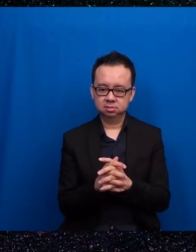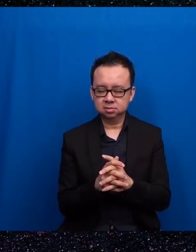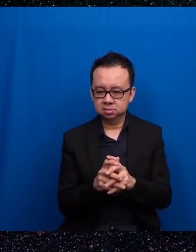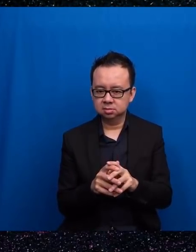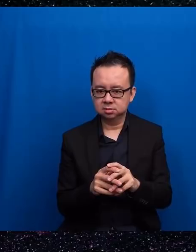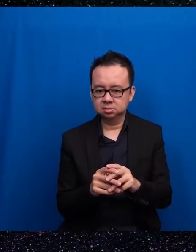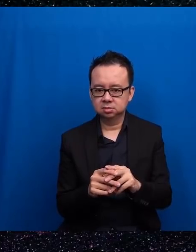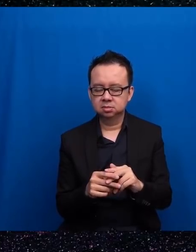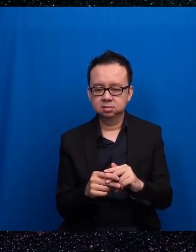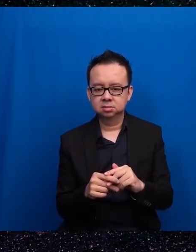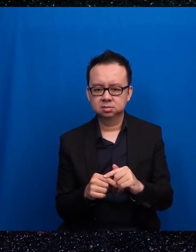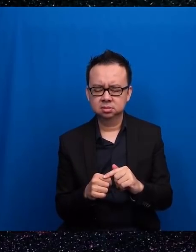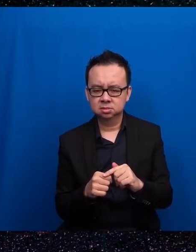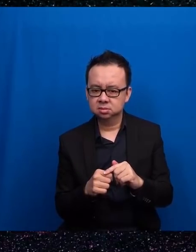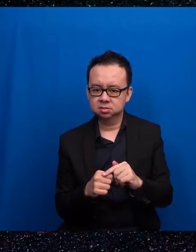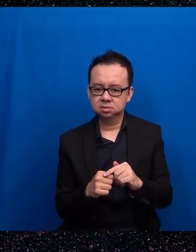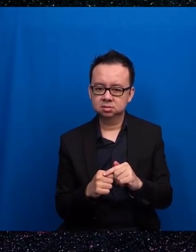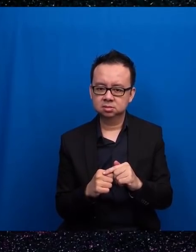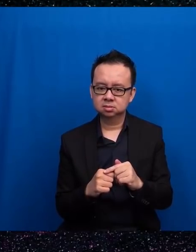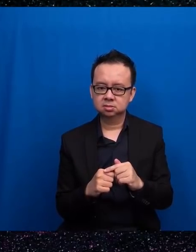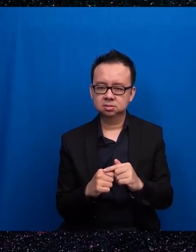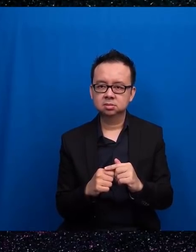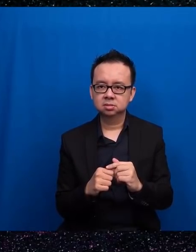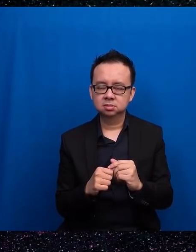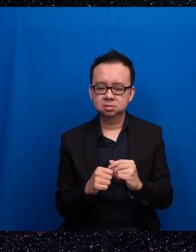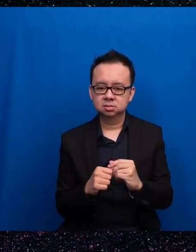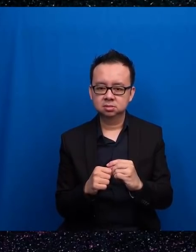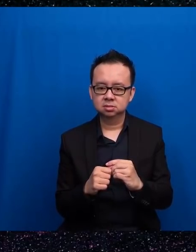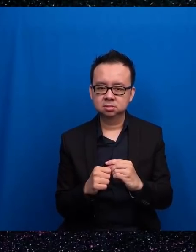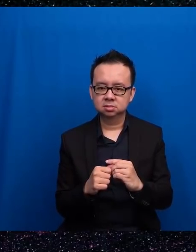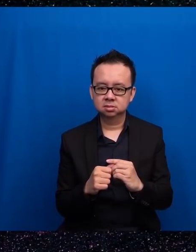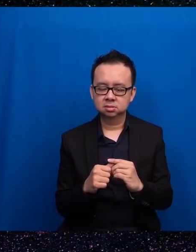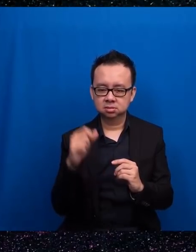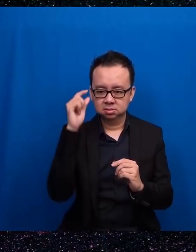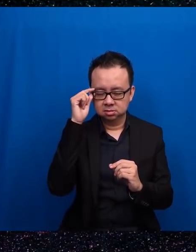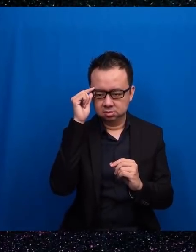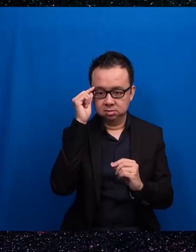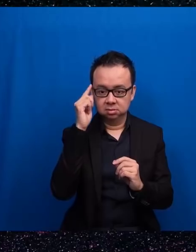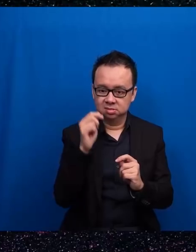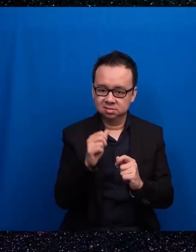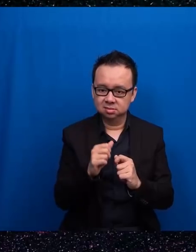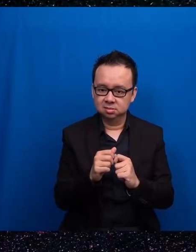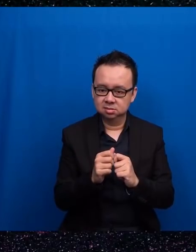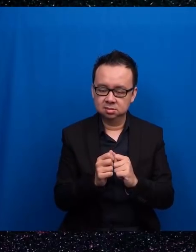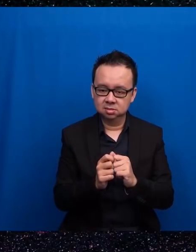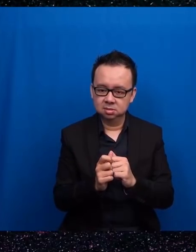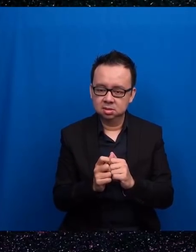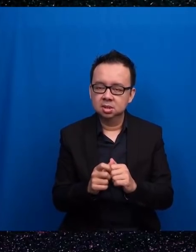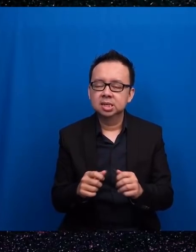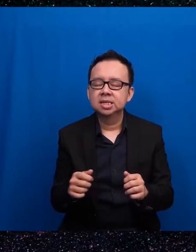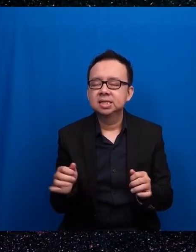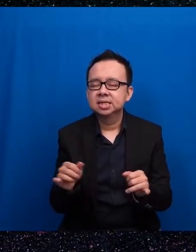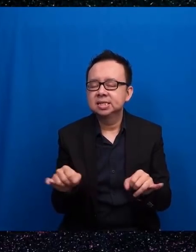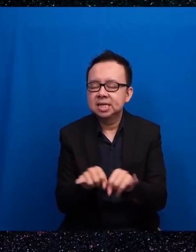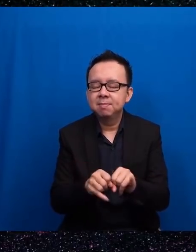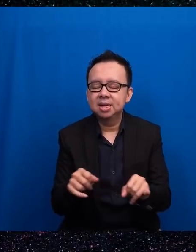arangnya, kita harus kipasin lagi. Jadi tunggu, jangan sampai api itu mati, baru Anda rindukan. Sementara dia masih nyala, cepat